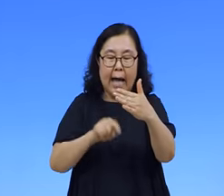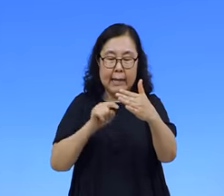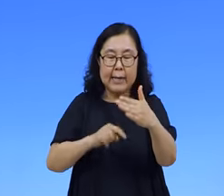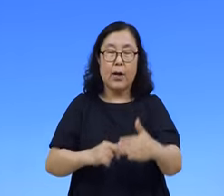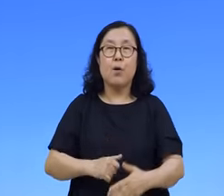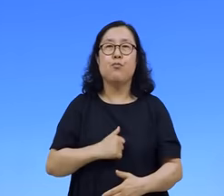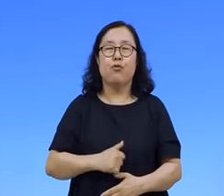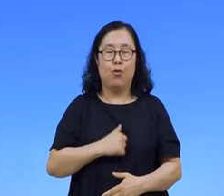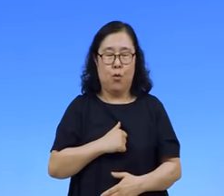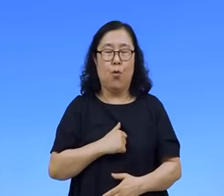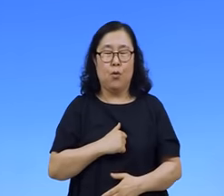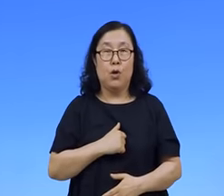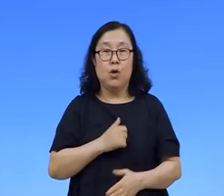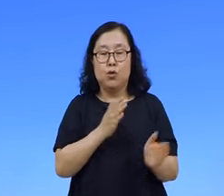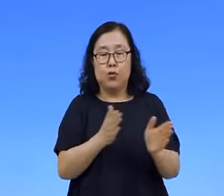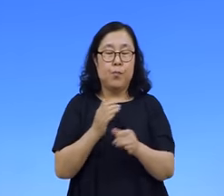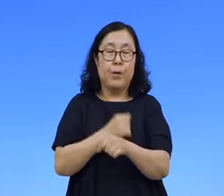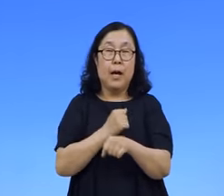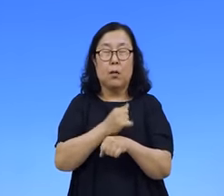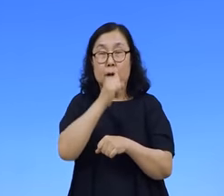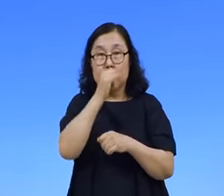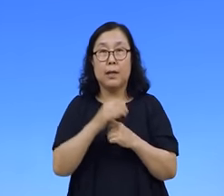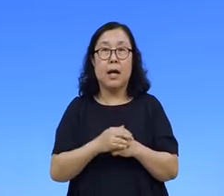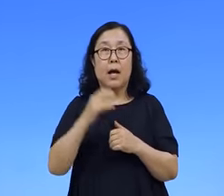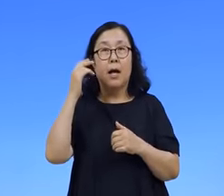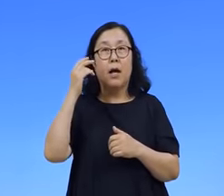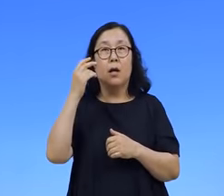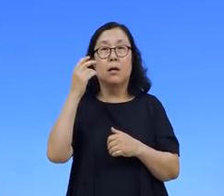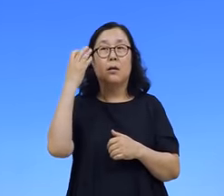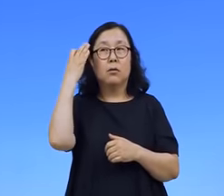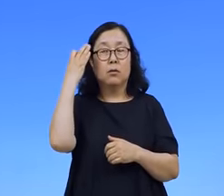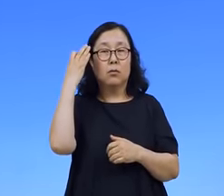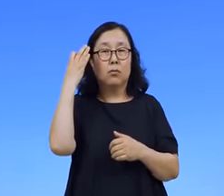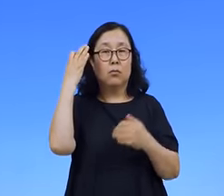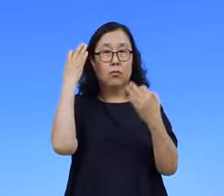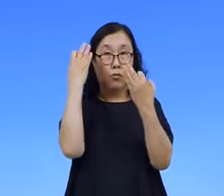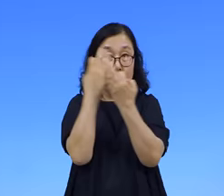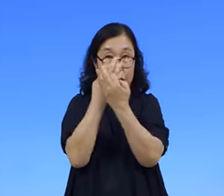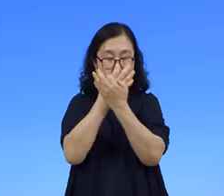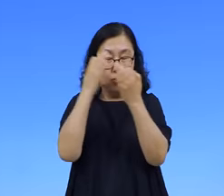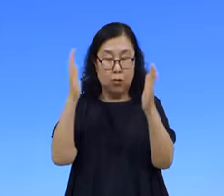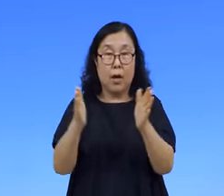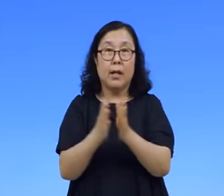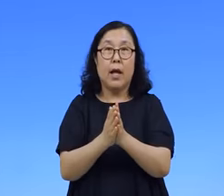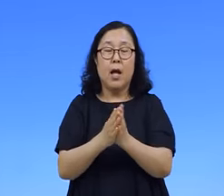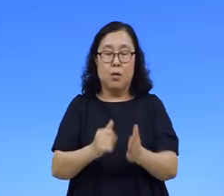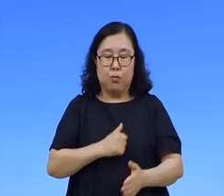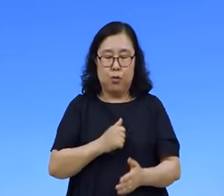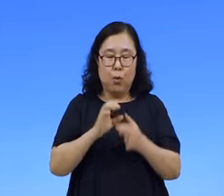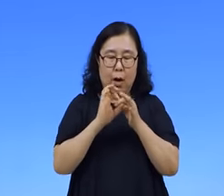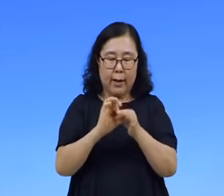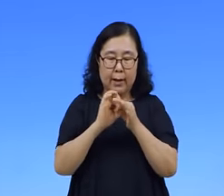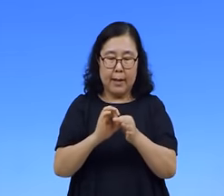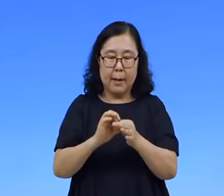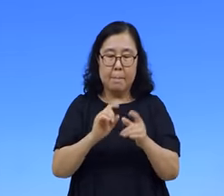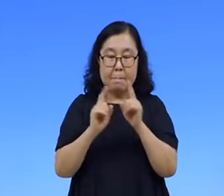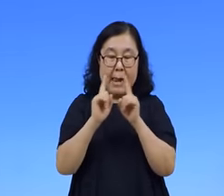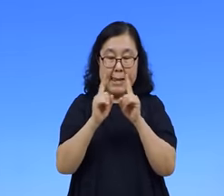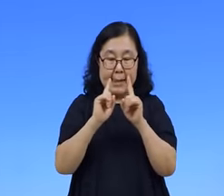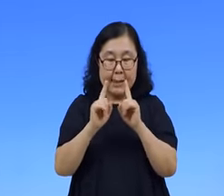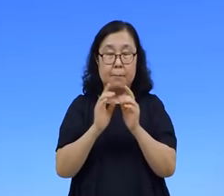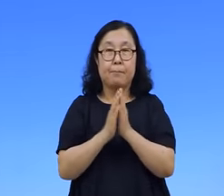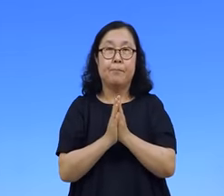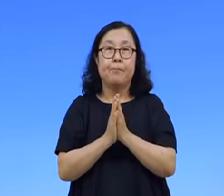분노, 이 말씀을 제가 지금 준비하고 있는데, 두 주간에 이 분노와 관계되는 말씀을 나누는 동안에 내가 막 그냥 막 의지를